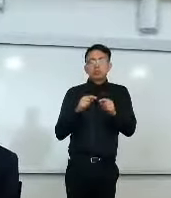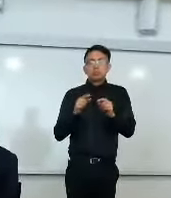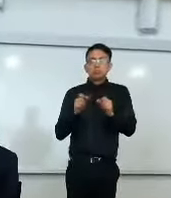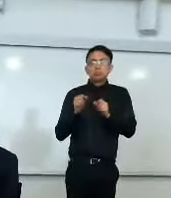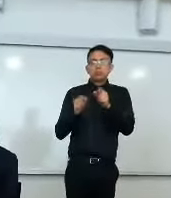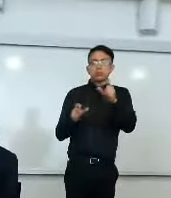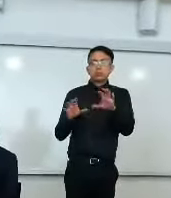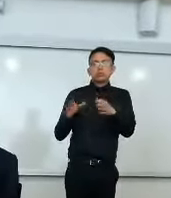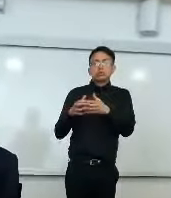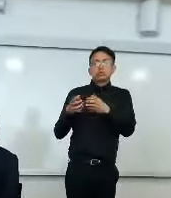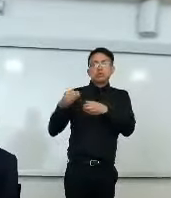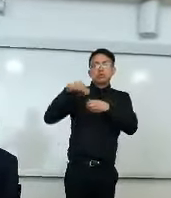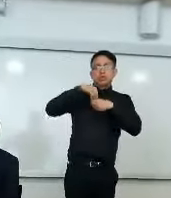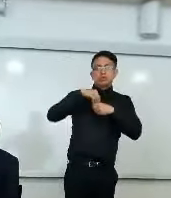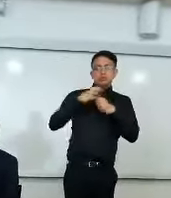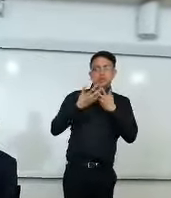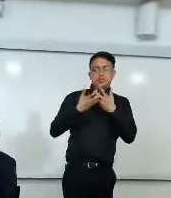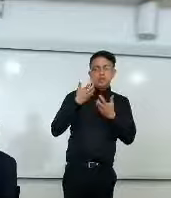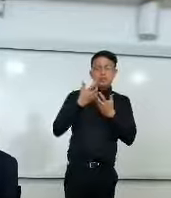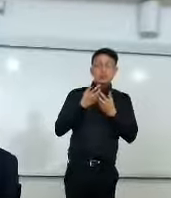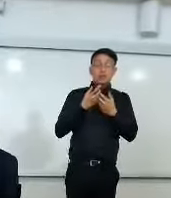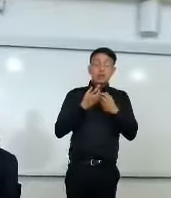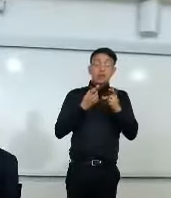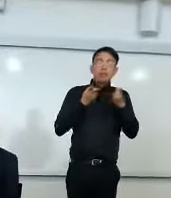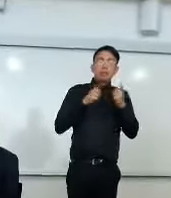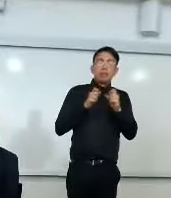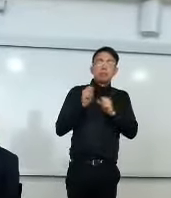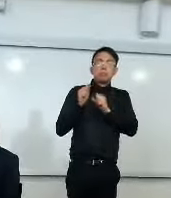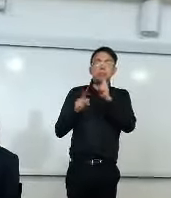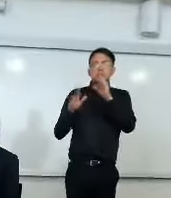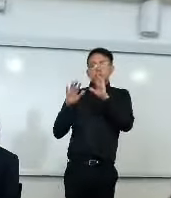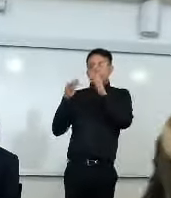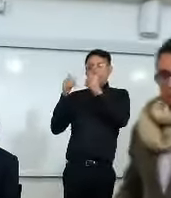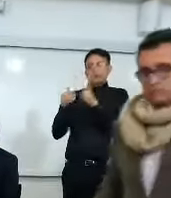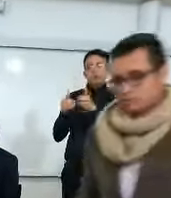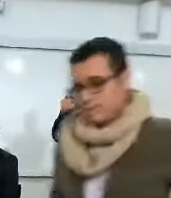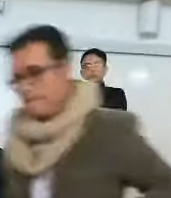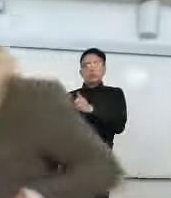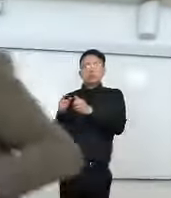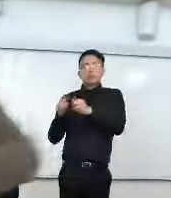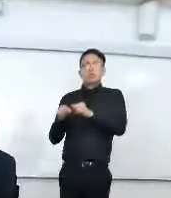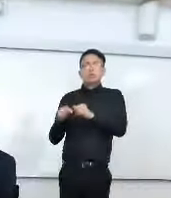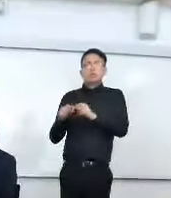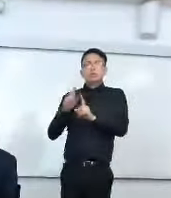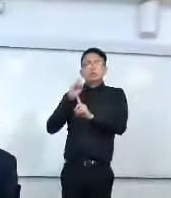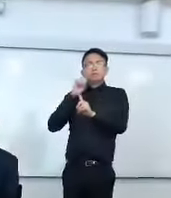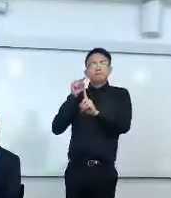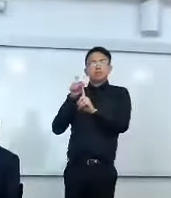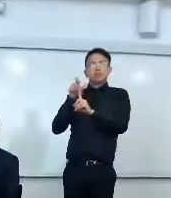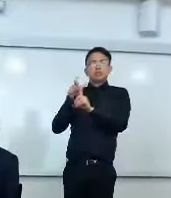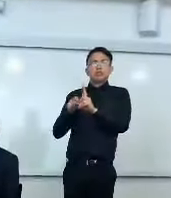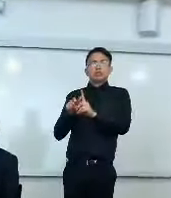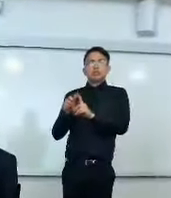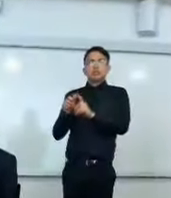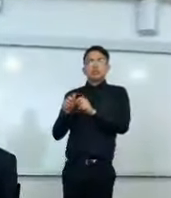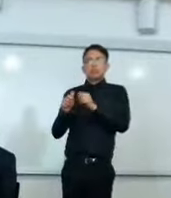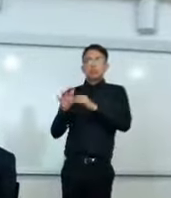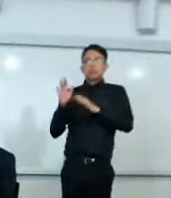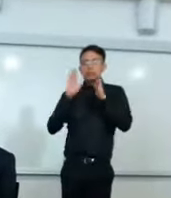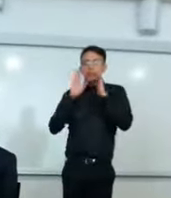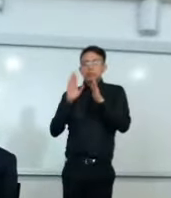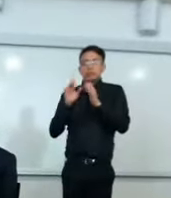integrantes del sistema, pero más allá que con los integrantes, con las personas con discapacidad, que son las que directamente van a recibir la atención en salud, para